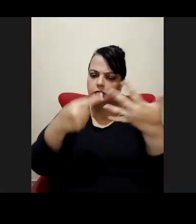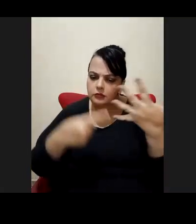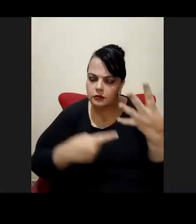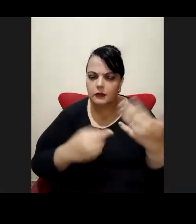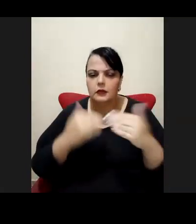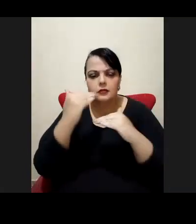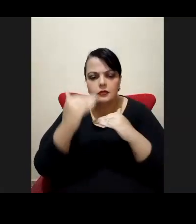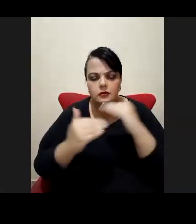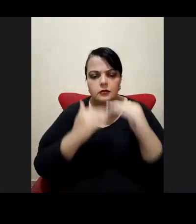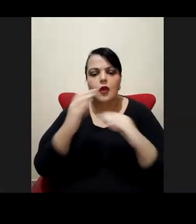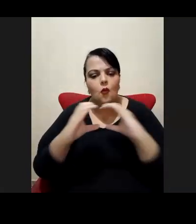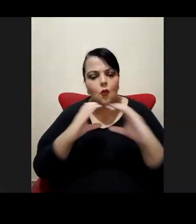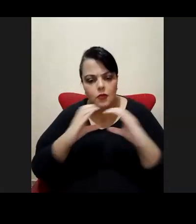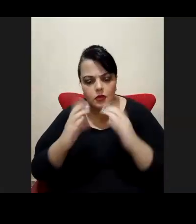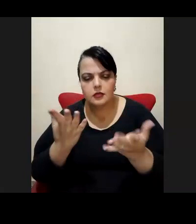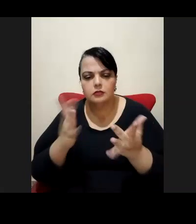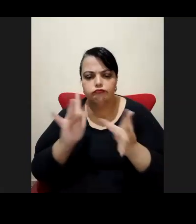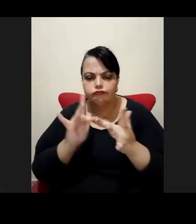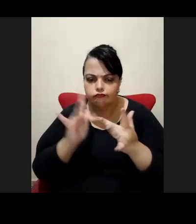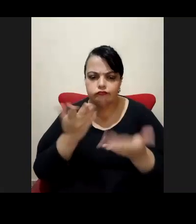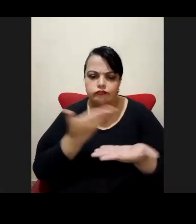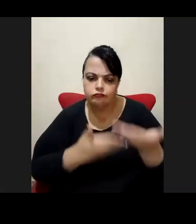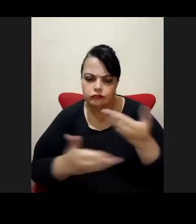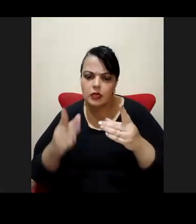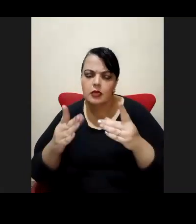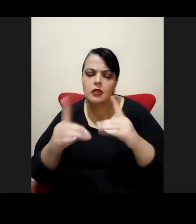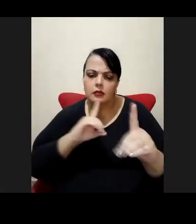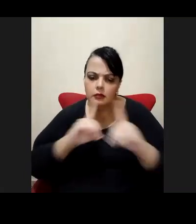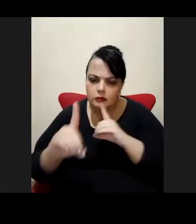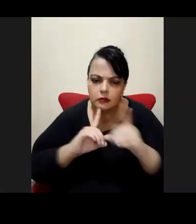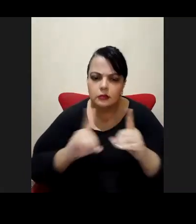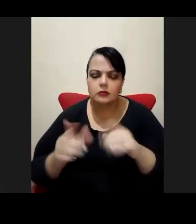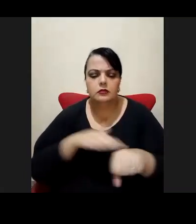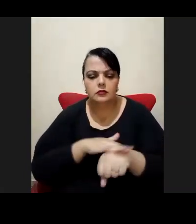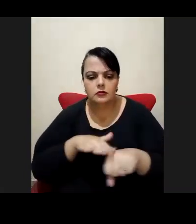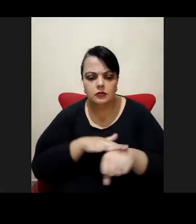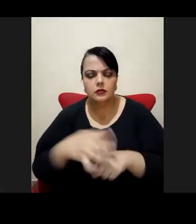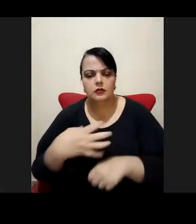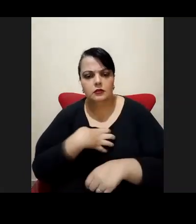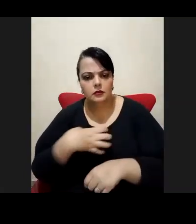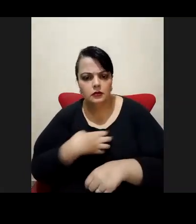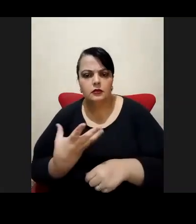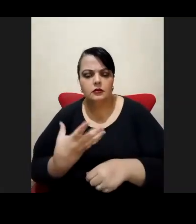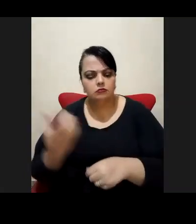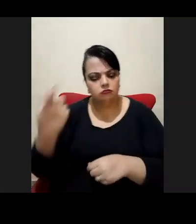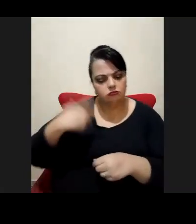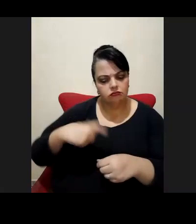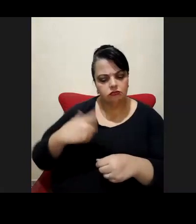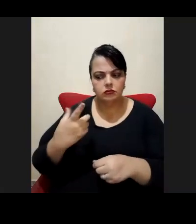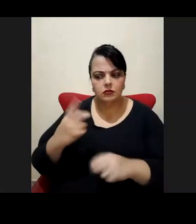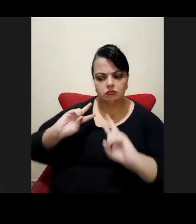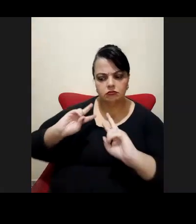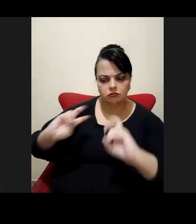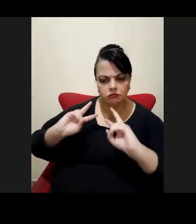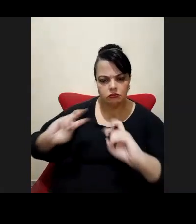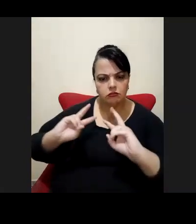e comunicando também, né? Na medida que eu comunico bem com a criança sobre o que eu estou sentindo, a criança também consegue aprender através